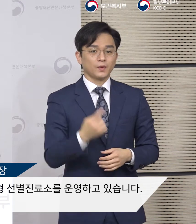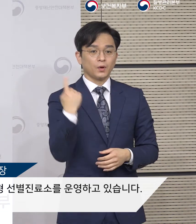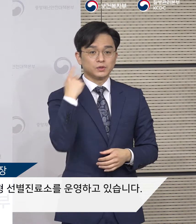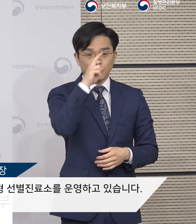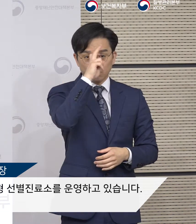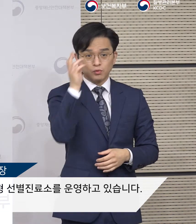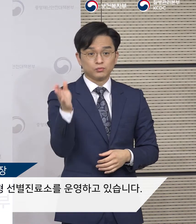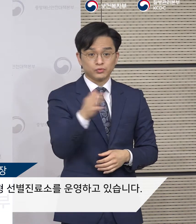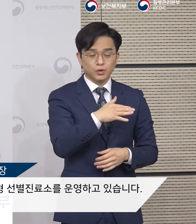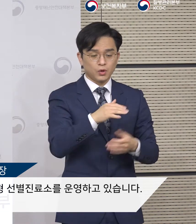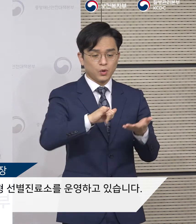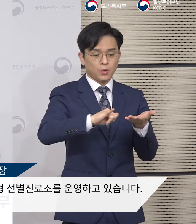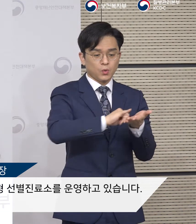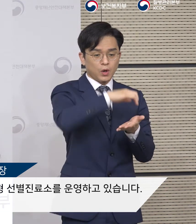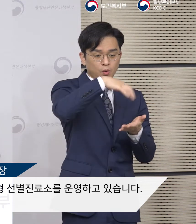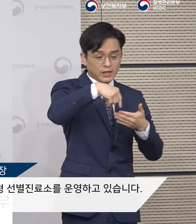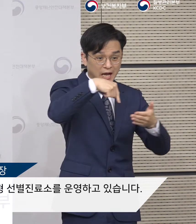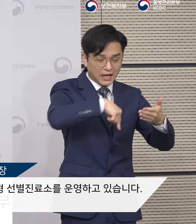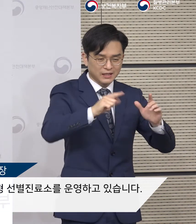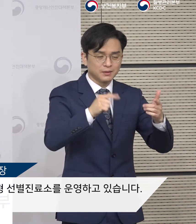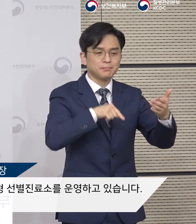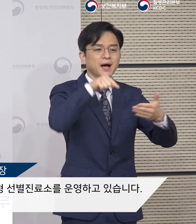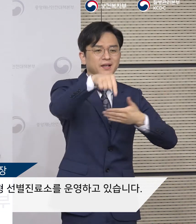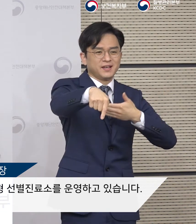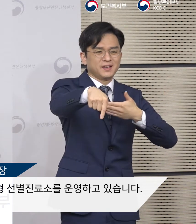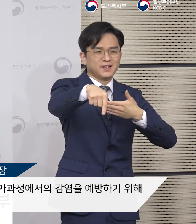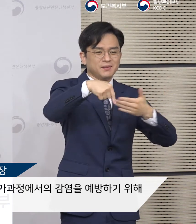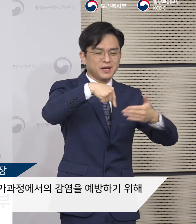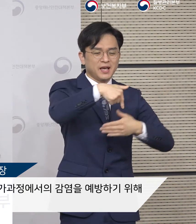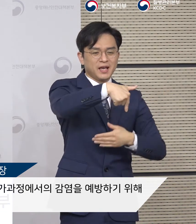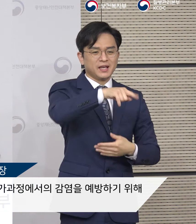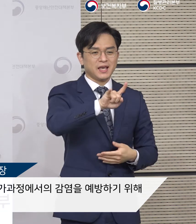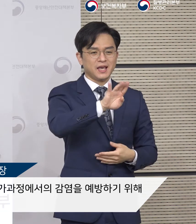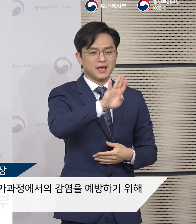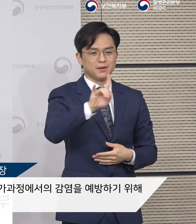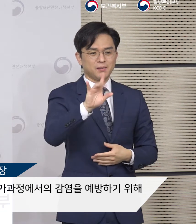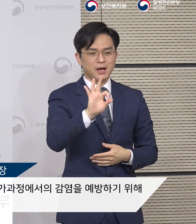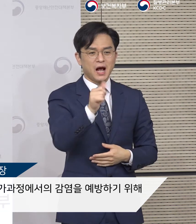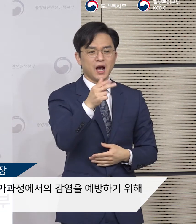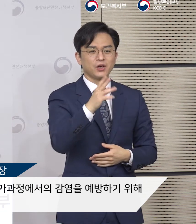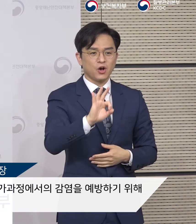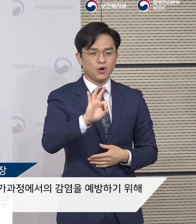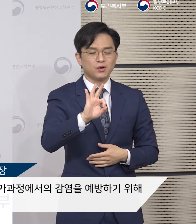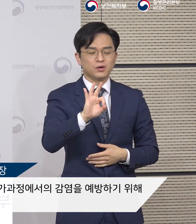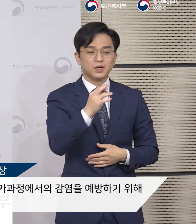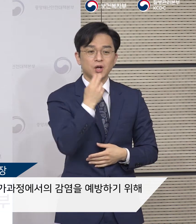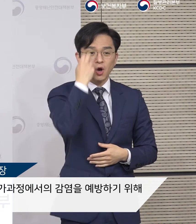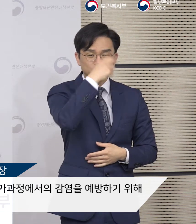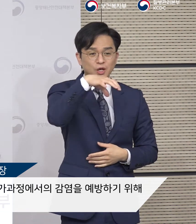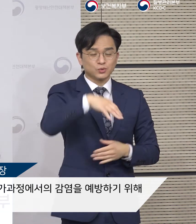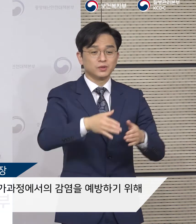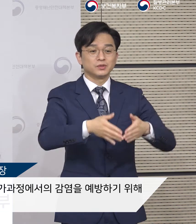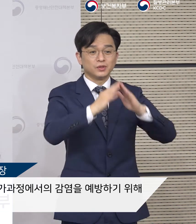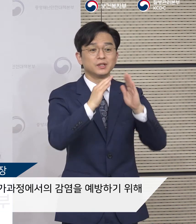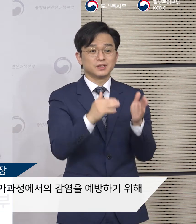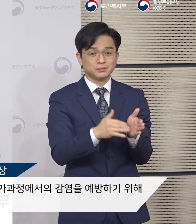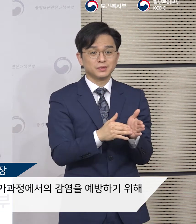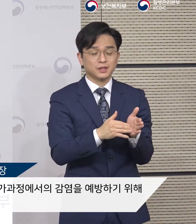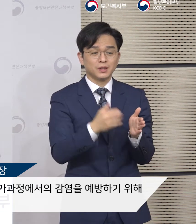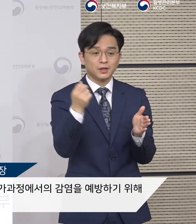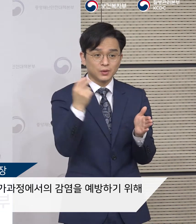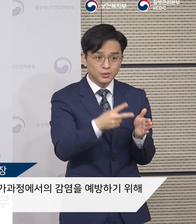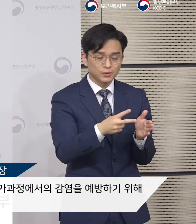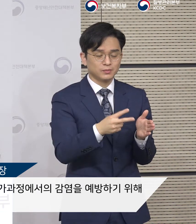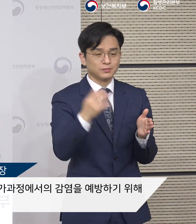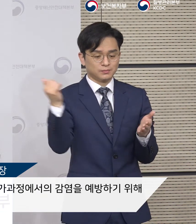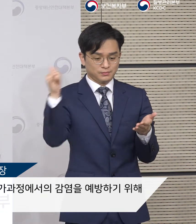오후부터 개방형 선별진료소를 운영하고 있습니다. 해외 입국자 중 무증상 자가격리 대상자의 귀가 과정에서의